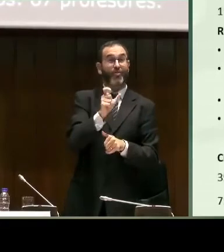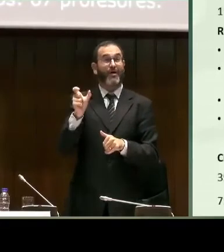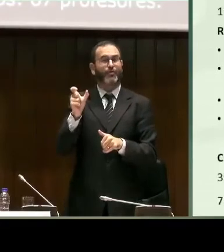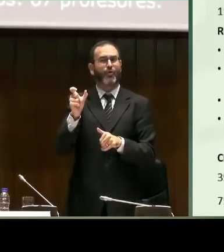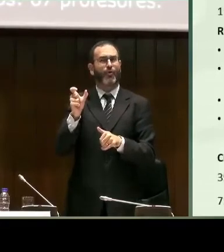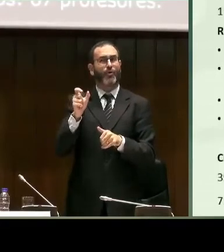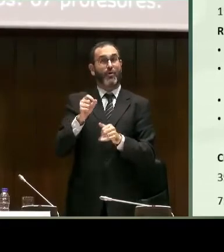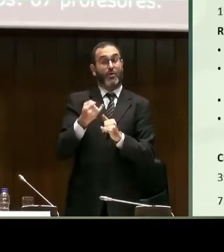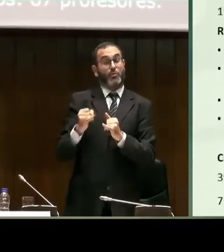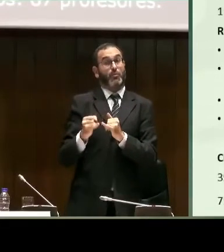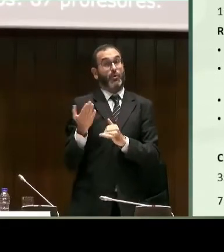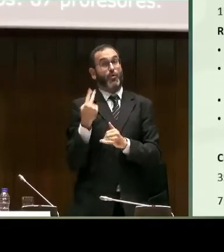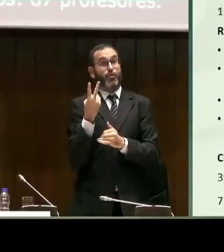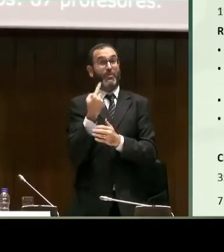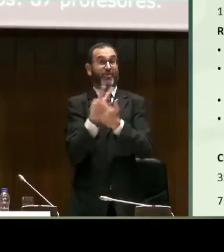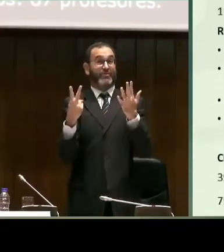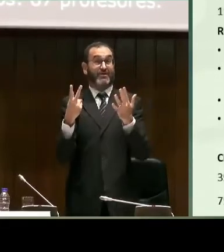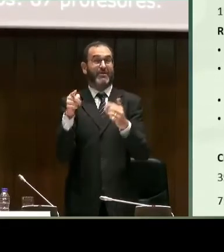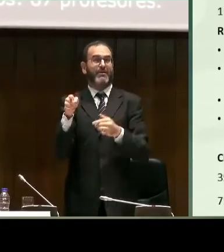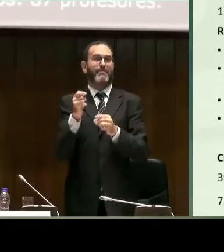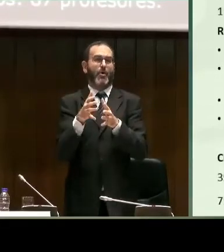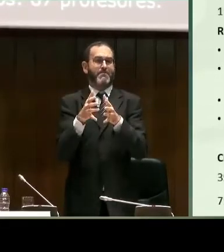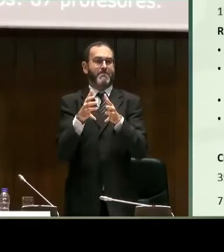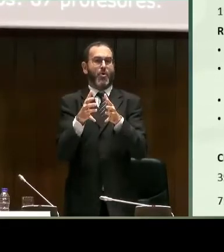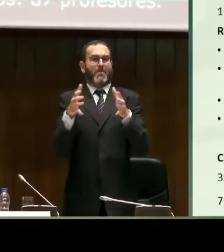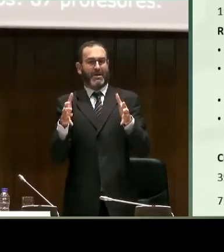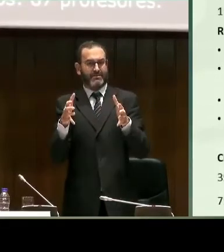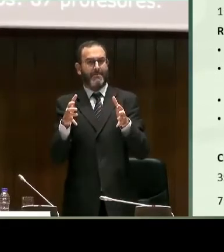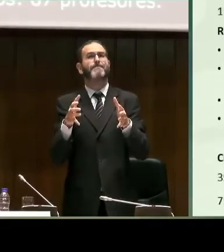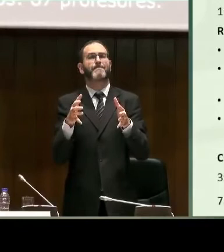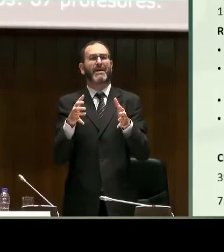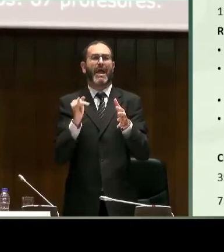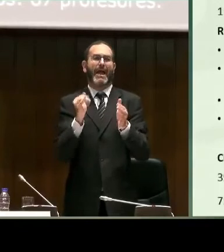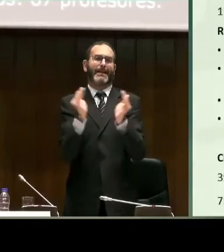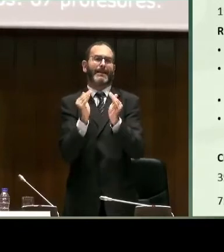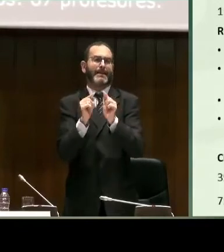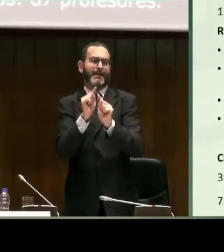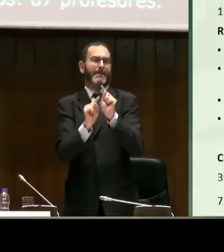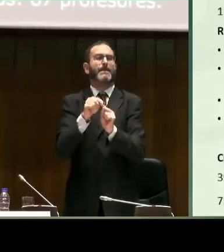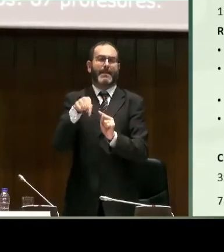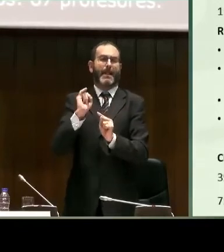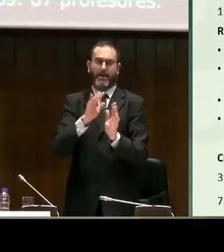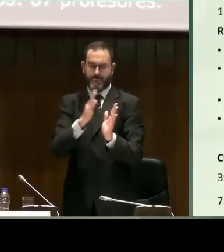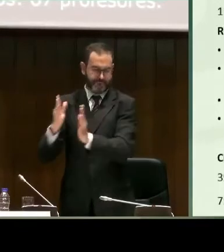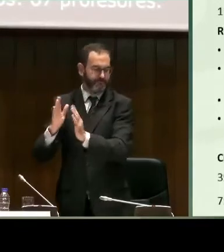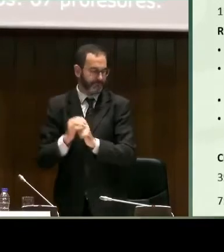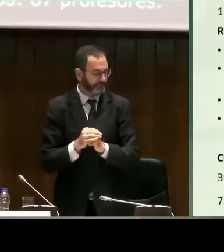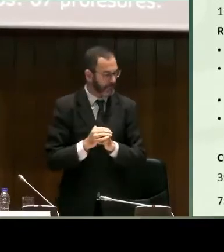bastante importante. Y los últimos datos recientes de este mismo año aumentan esta cifra,